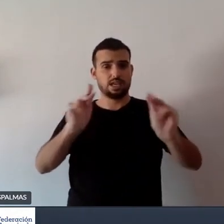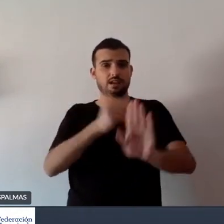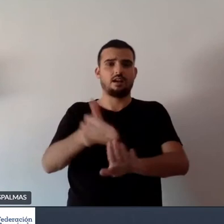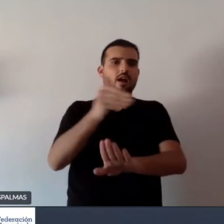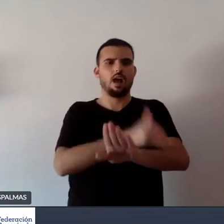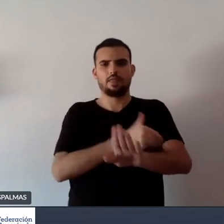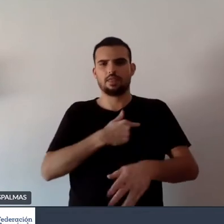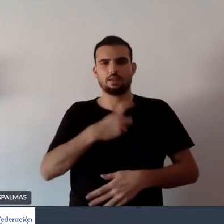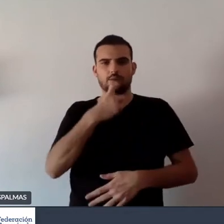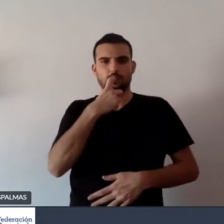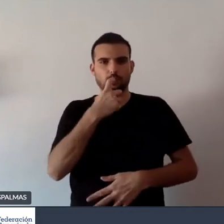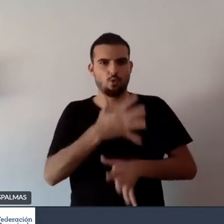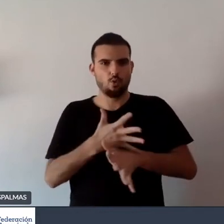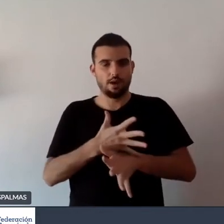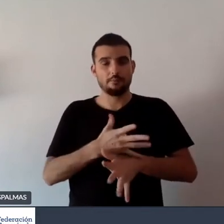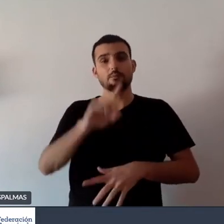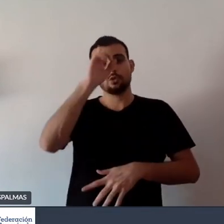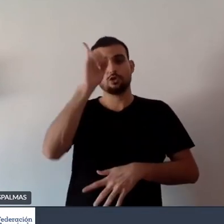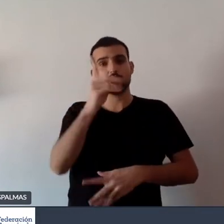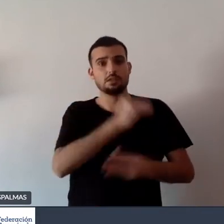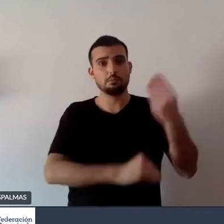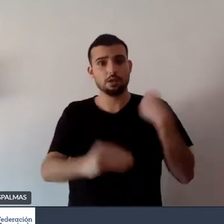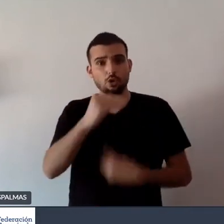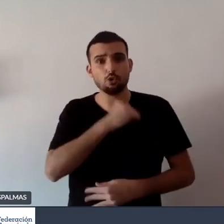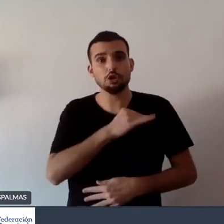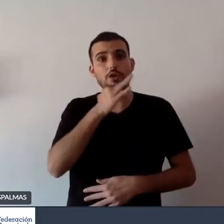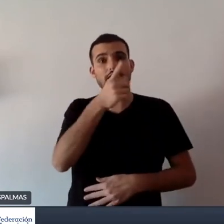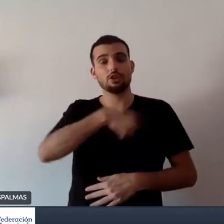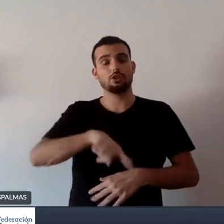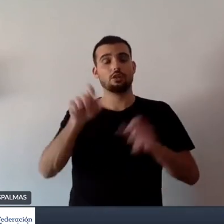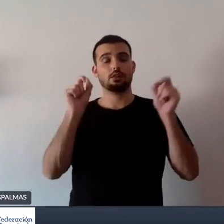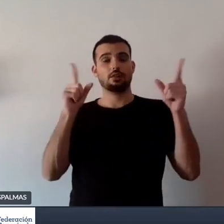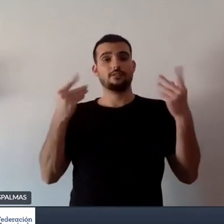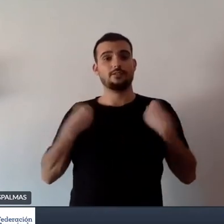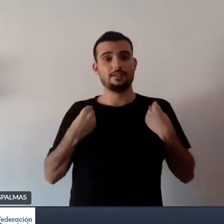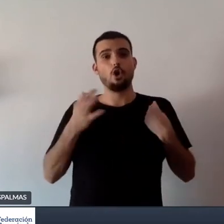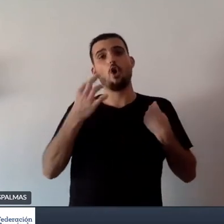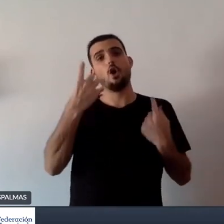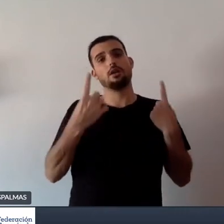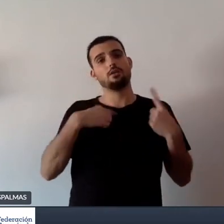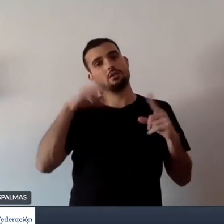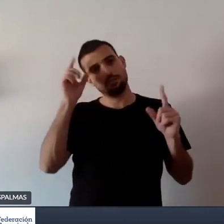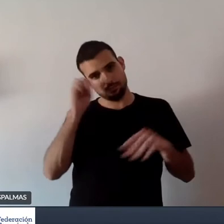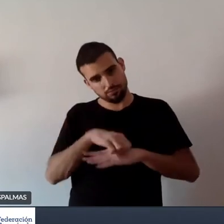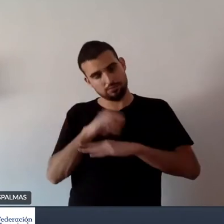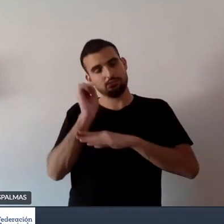No sé si hay alguna pregunta, si está todo el mundo vivo todavía, toda la gente se ha dormido.